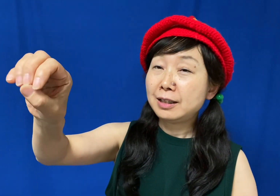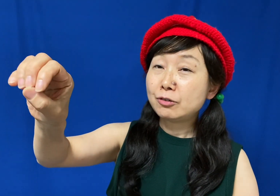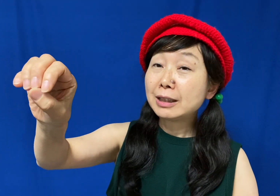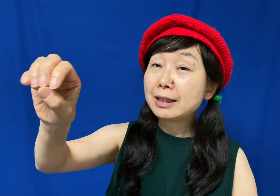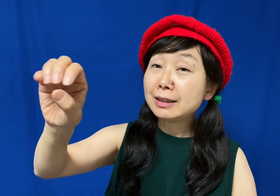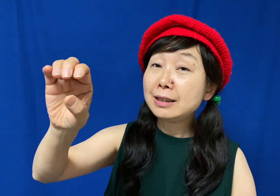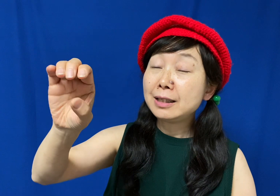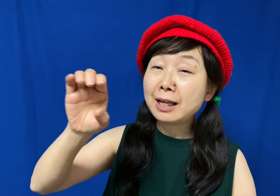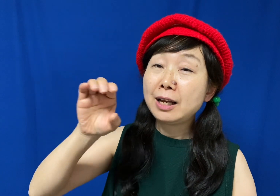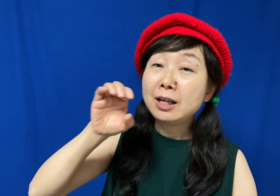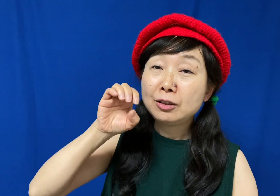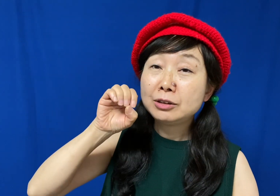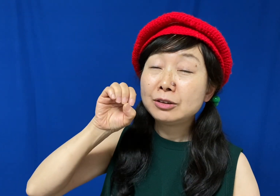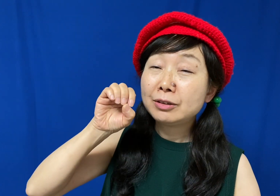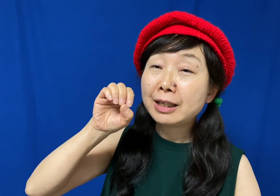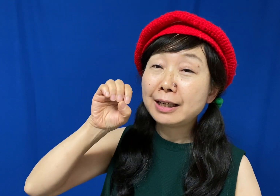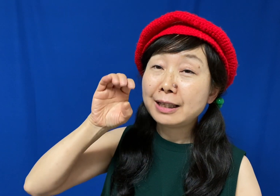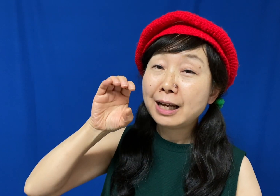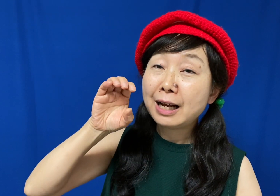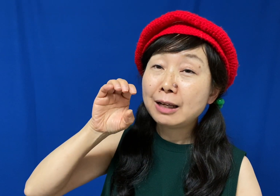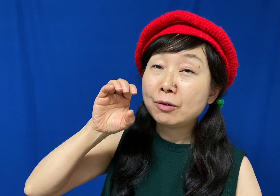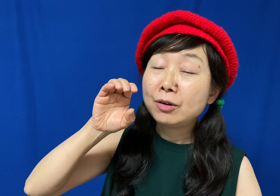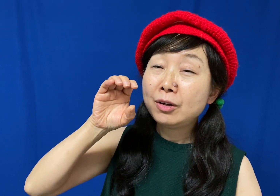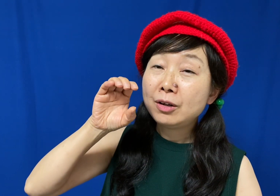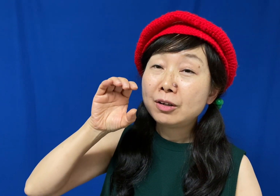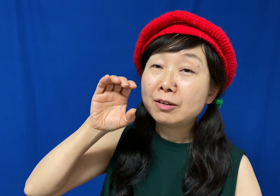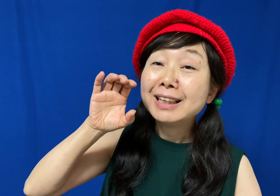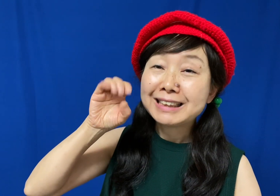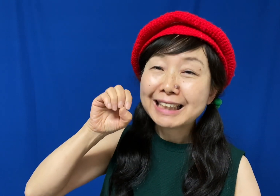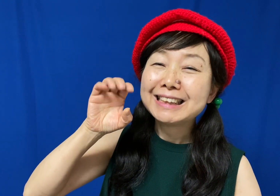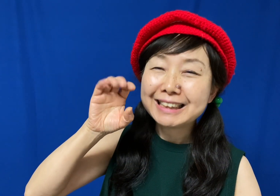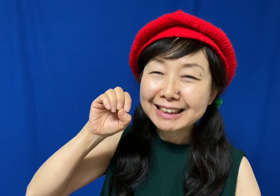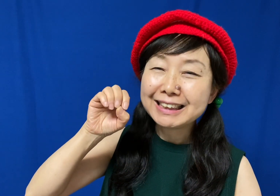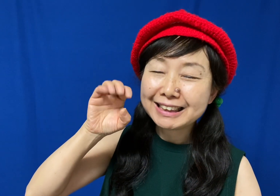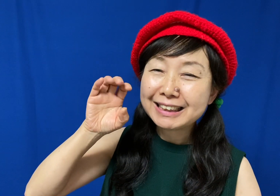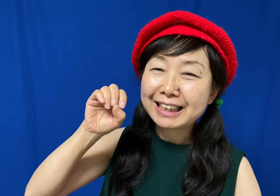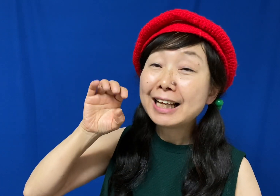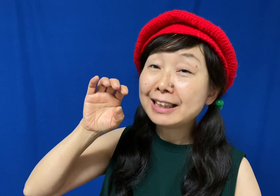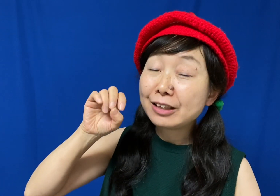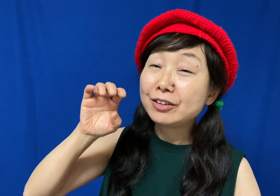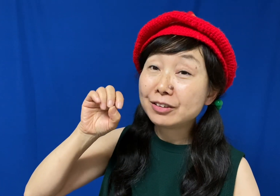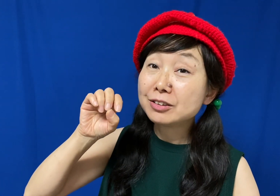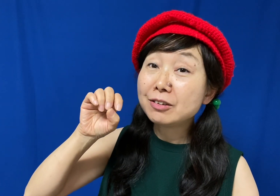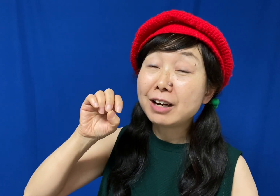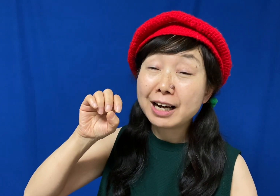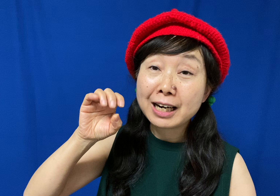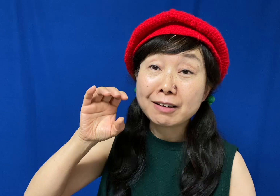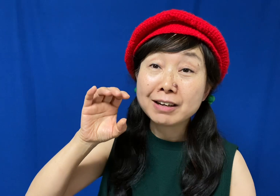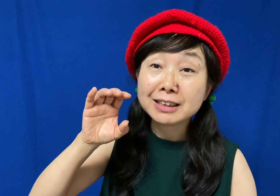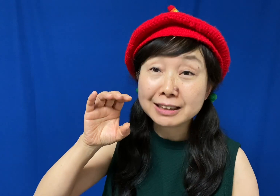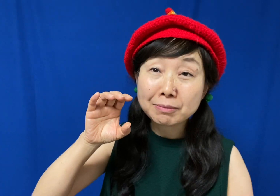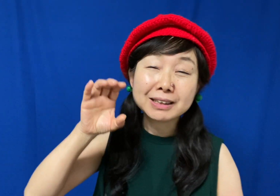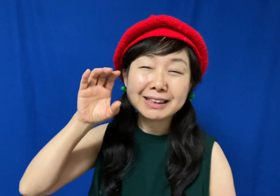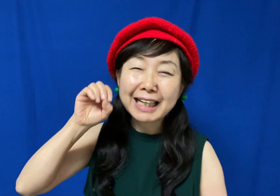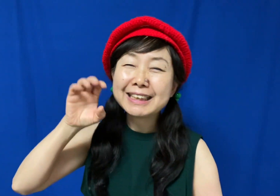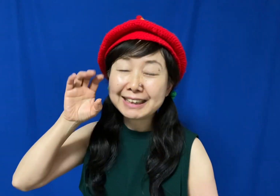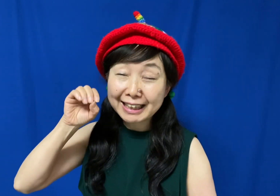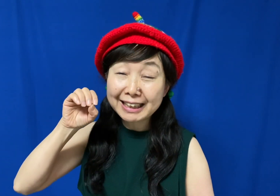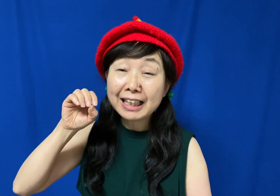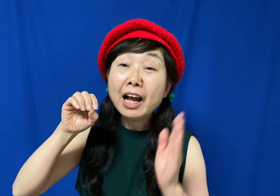片手でね、口の中で歯をこうシャキシャキって噛んでる様子を表してます。シャキシャキ